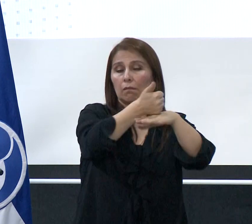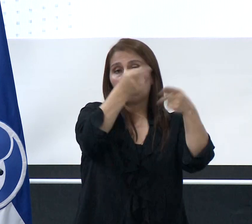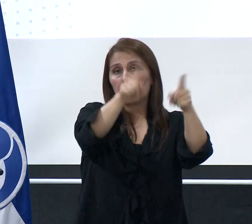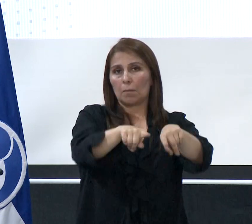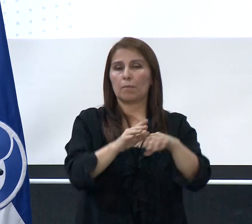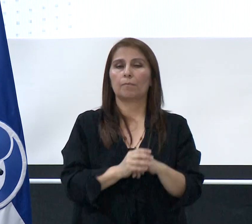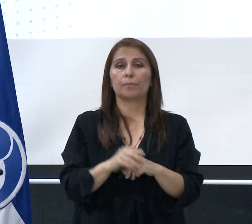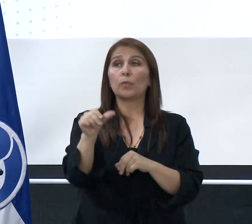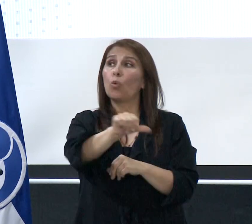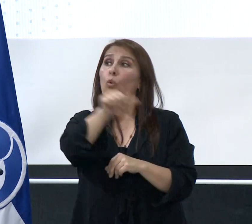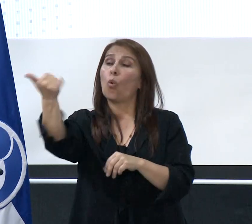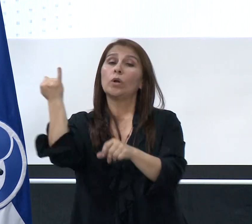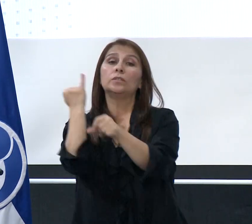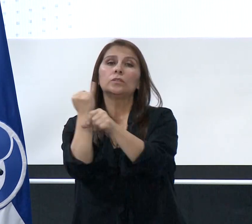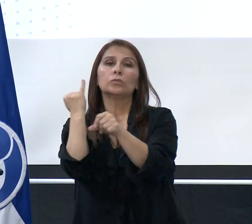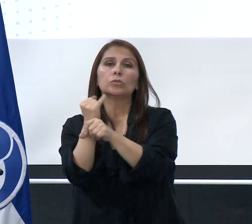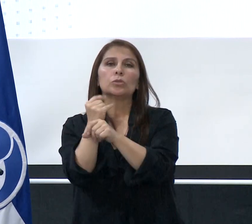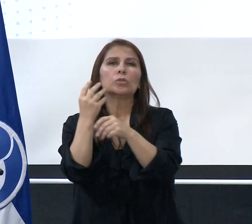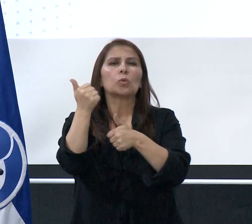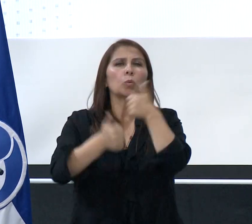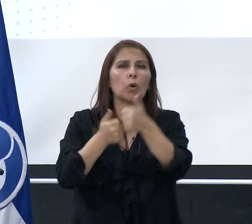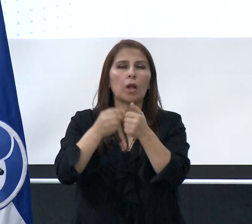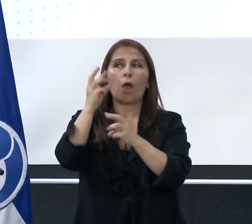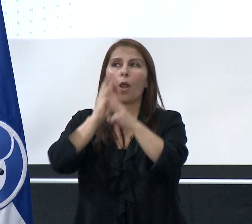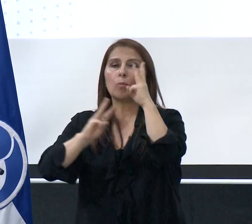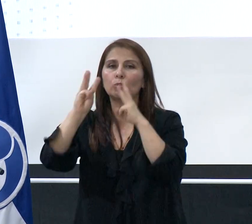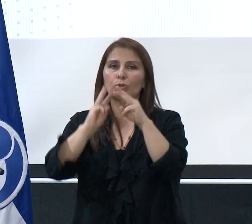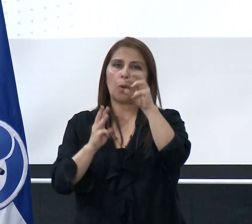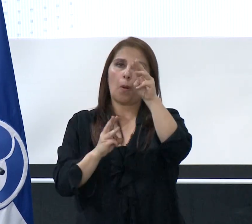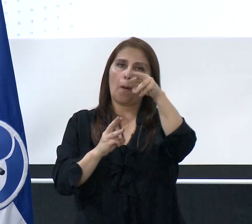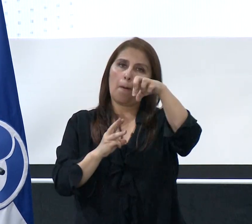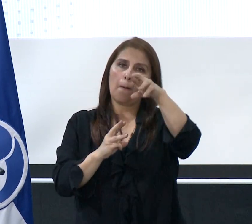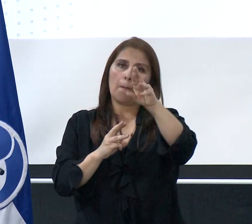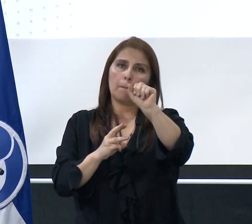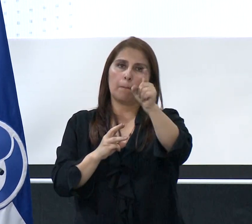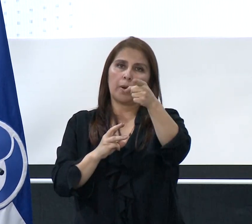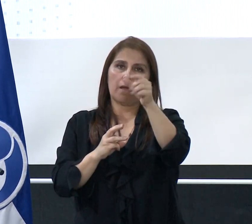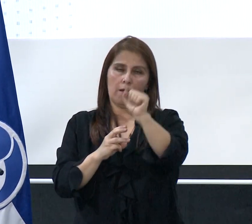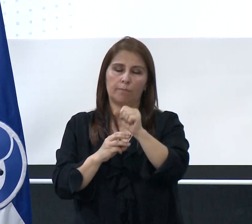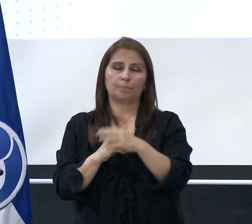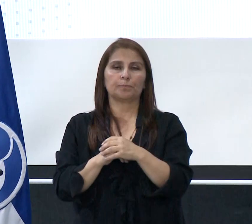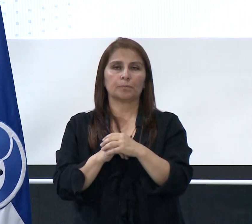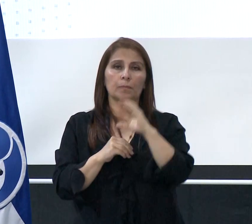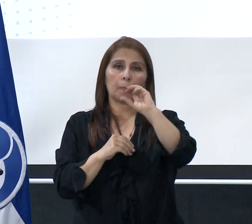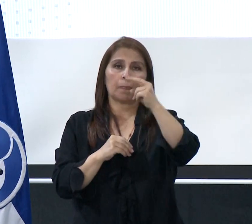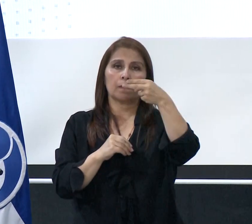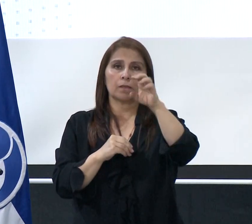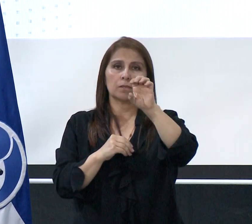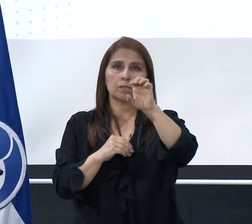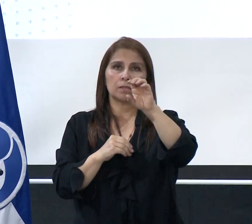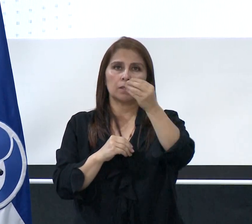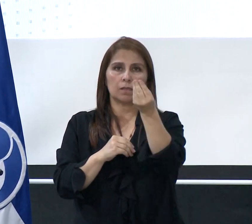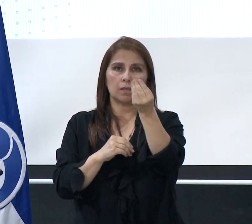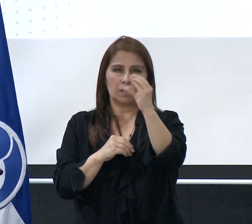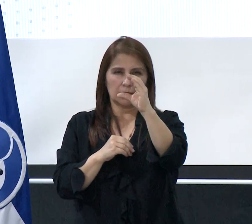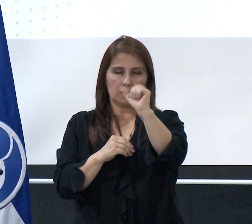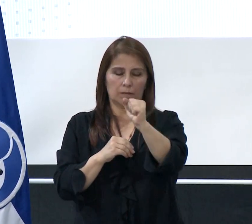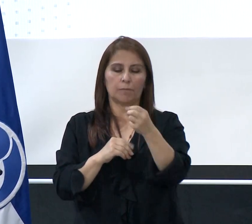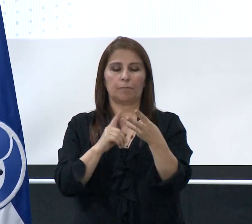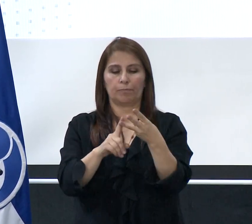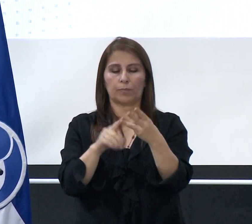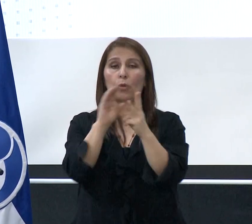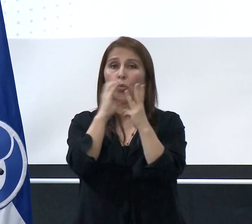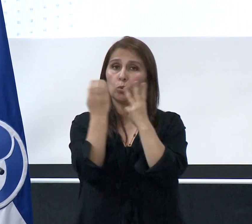instituciones externas como el museo pedagógico de praga la embajada de la república checa a la cátedra unesco de educación y cultura de paz